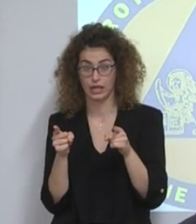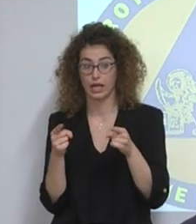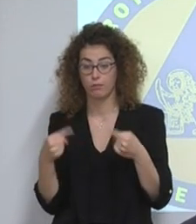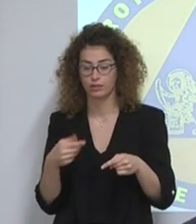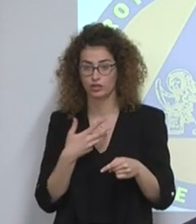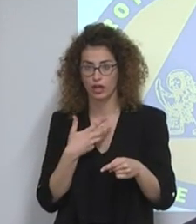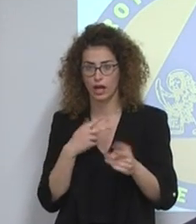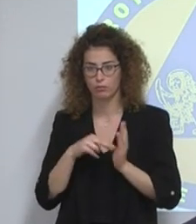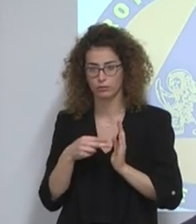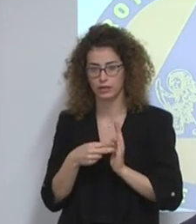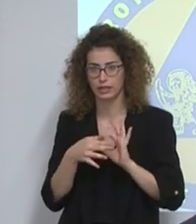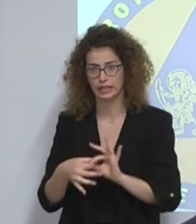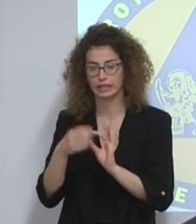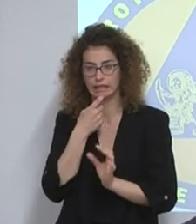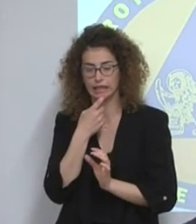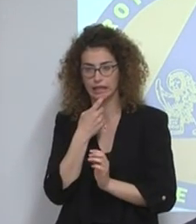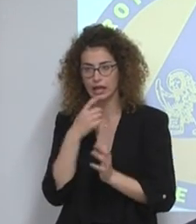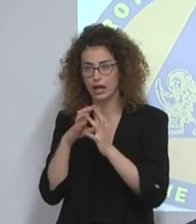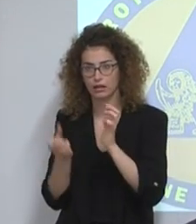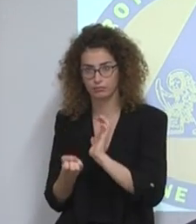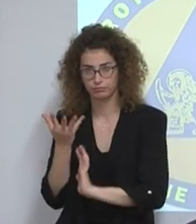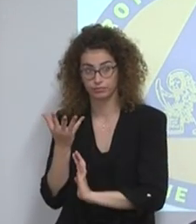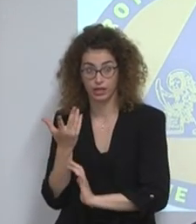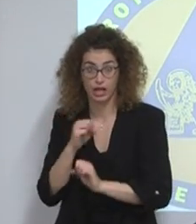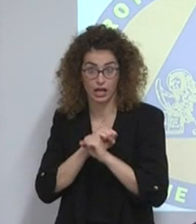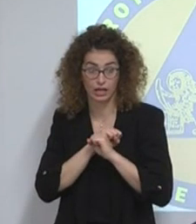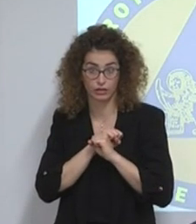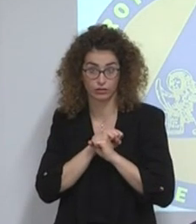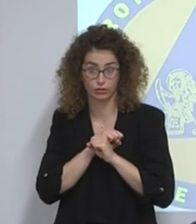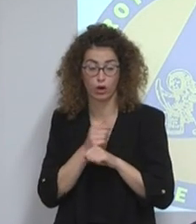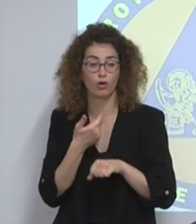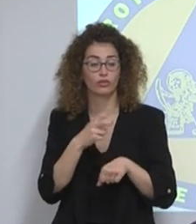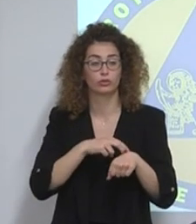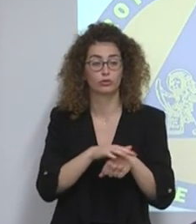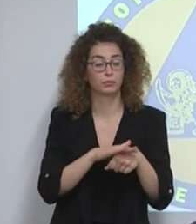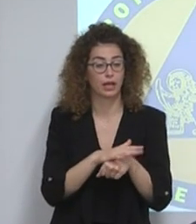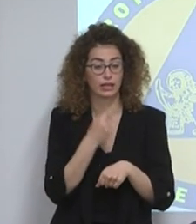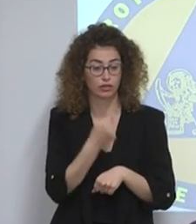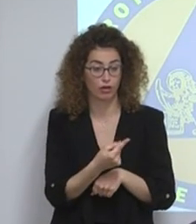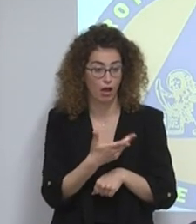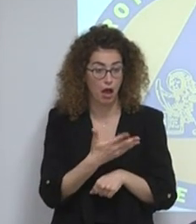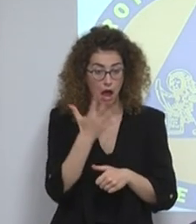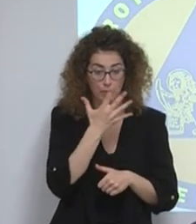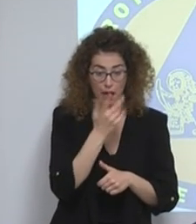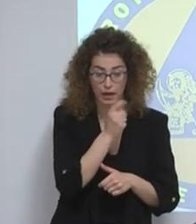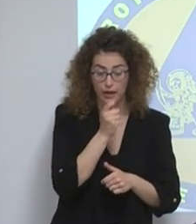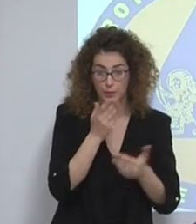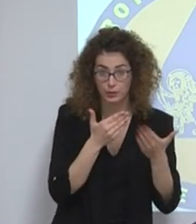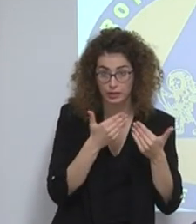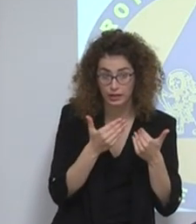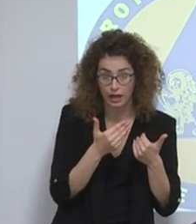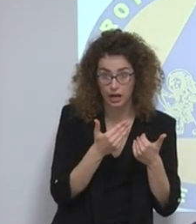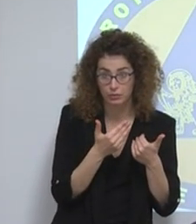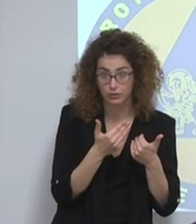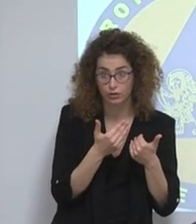al produttore immagino no il presidente zaia e l'assessore alla sanità manuela lanzarin riferiranno martedì prossimo in commissione regionale